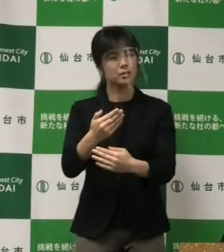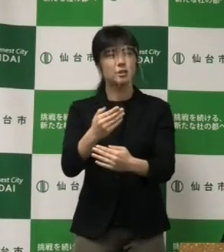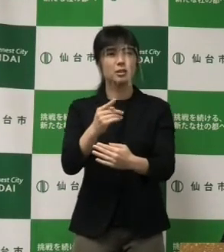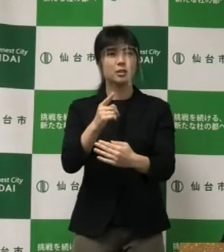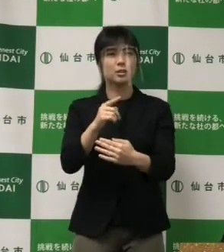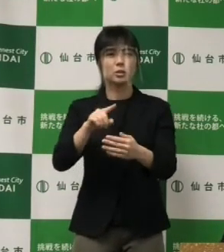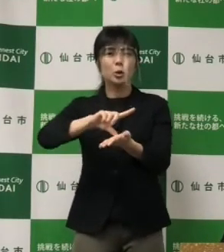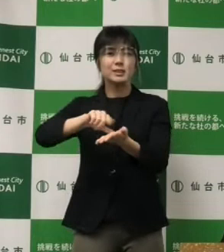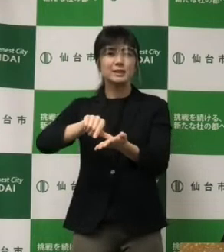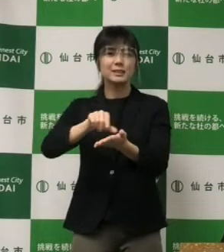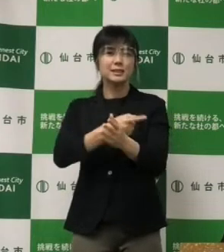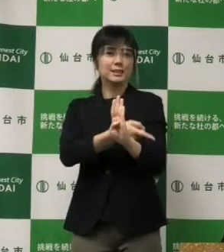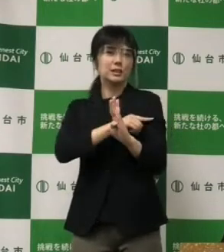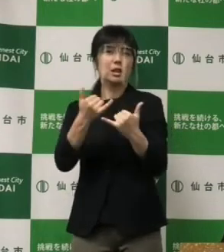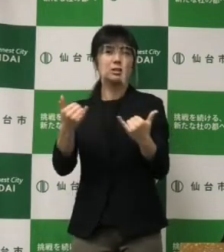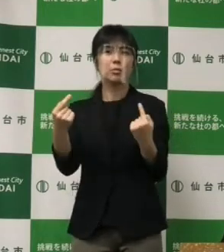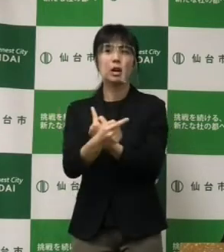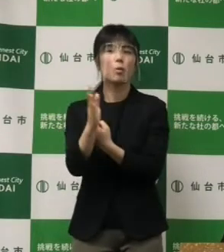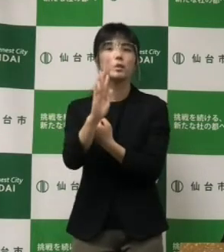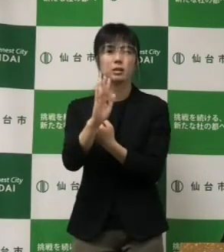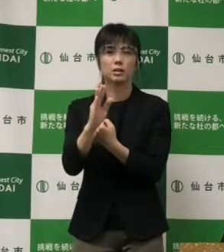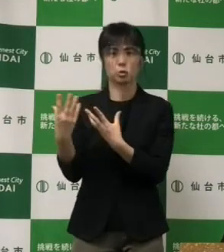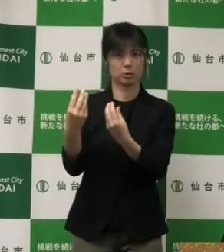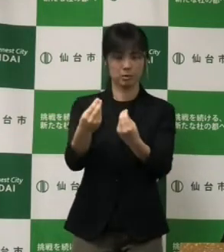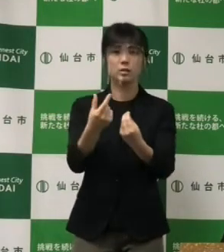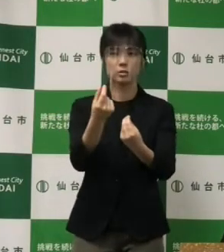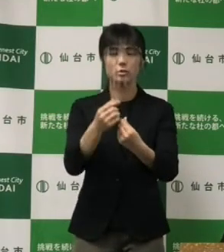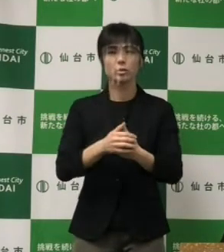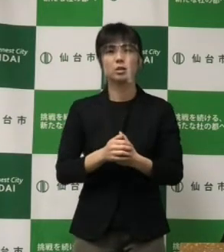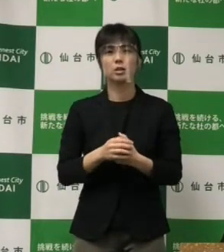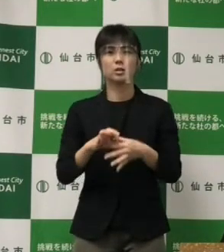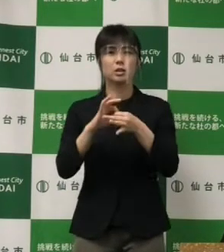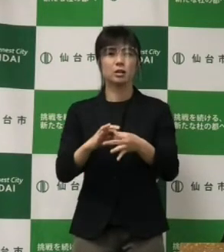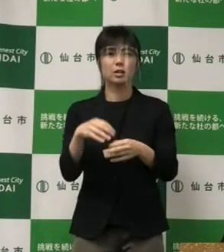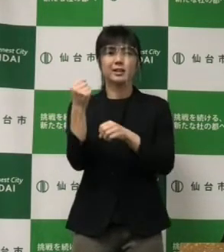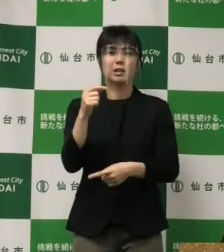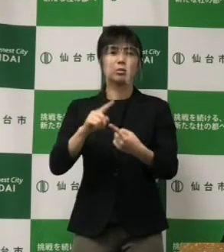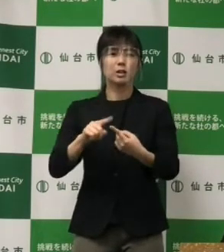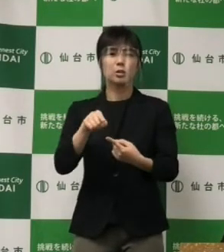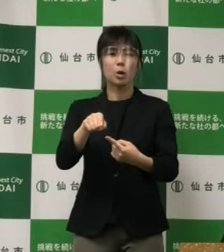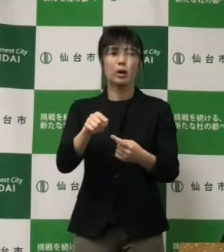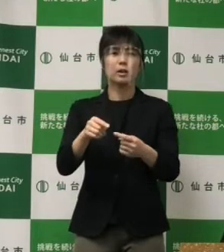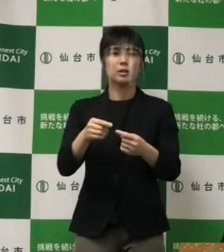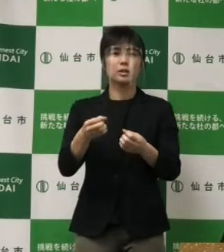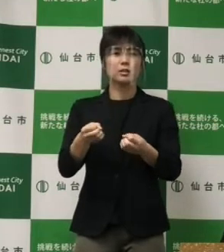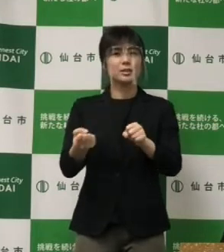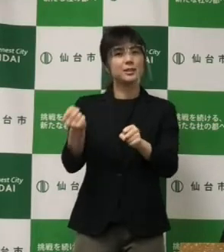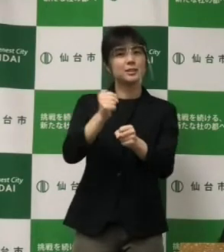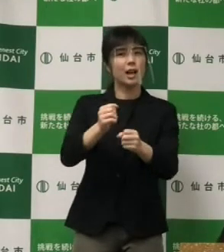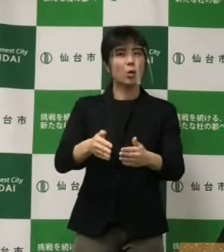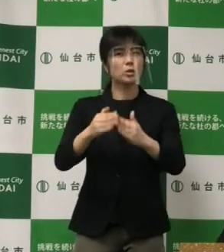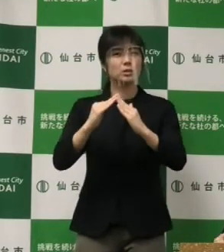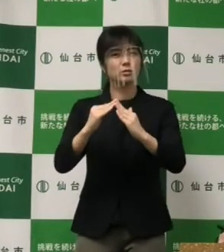変わってないというところでして、基本的には再構築されているのかなというところもあって